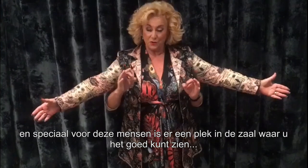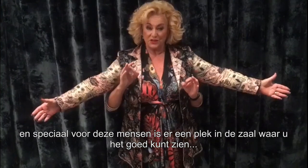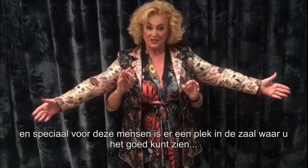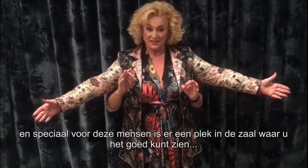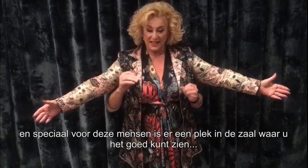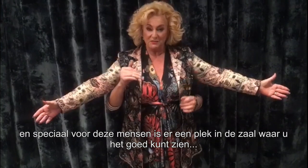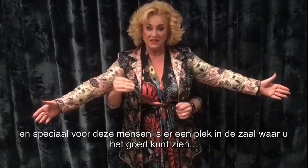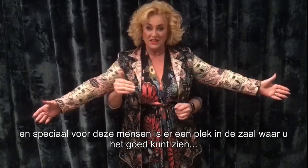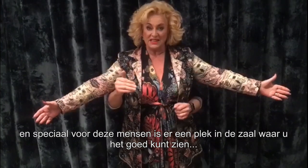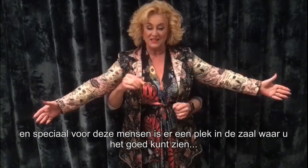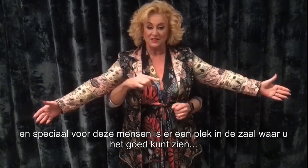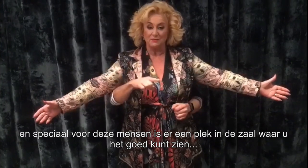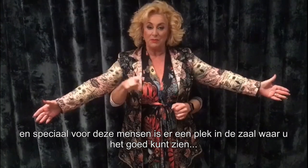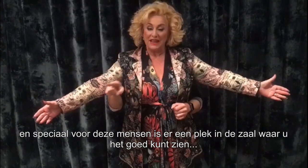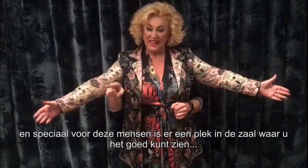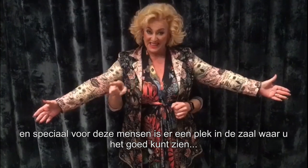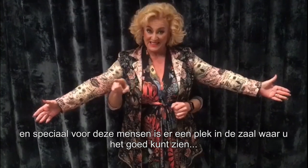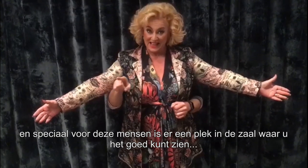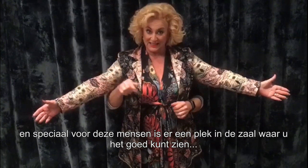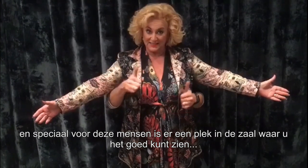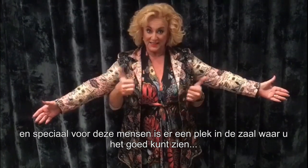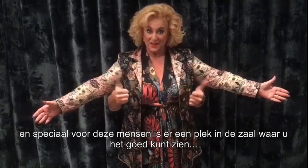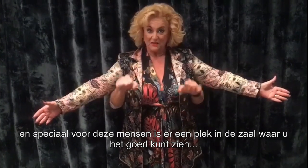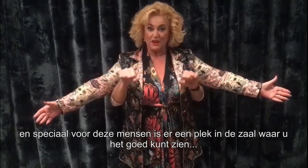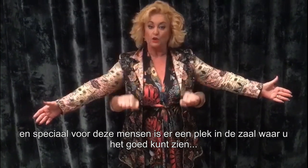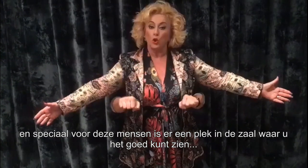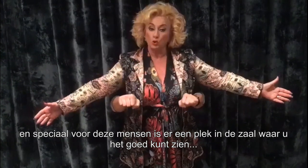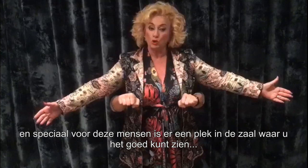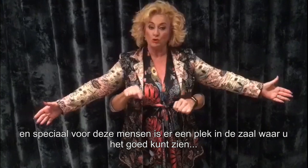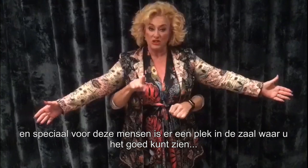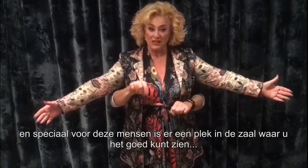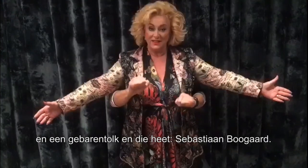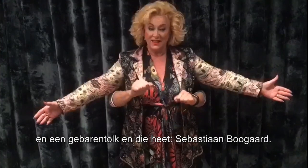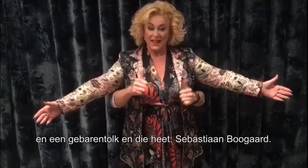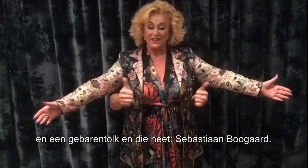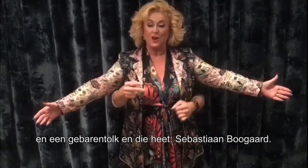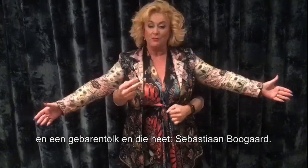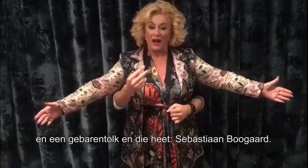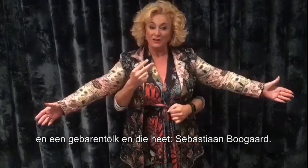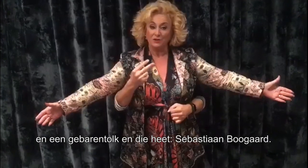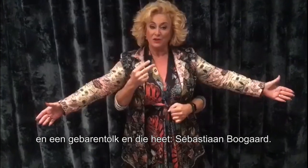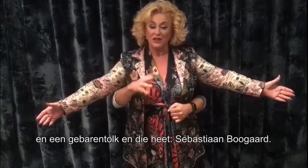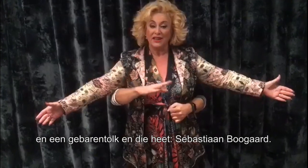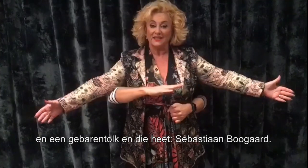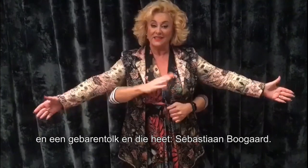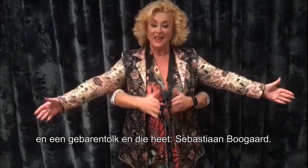voor deze mensen is er een plek in de zaal waar u het goed kunt zien en een gebarentolk en die